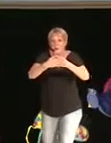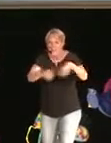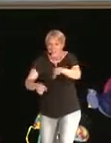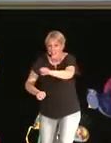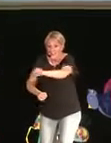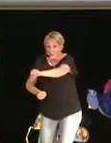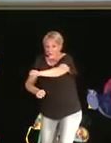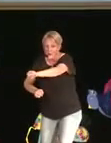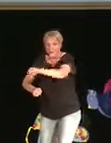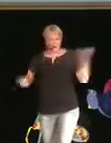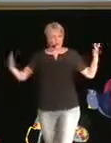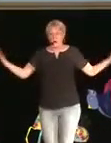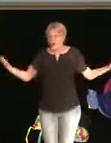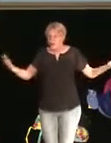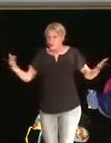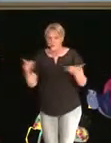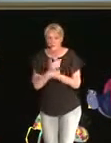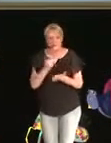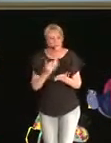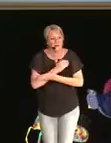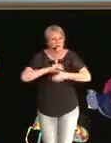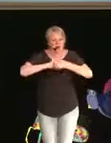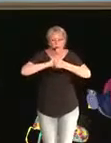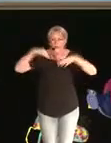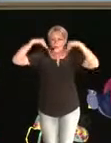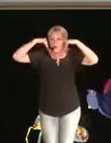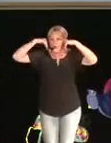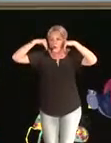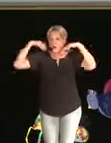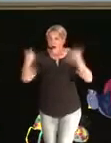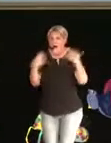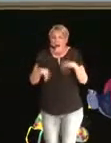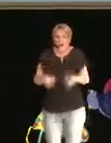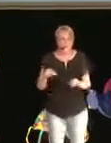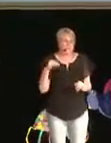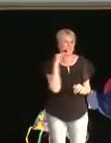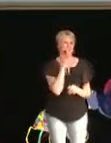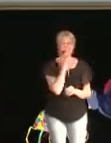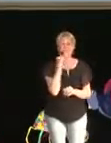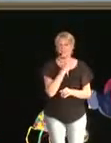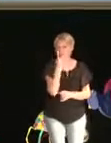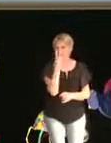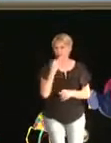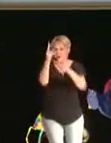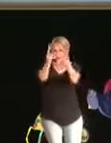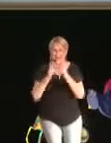porte, il ouvre la porte d'un coup, il lui dit, ben, qu'est-ce qui se passe, mon ami le cochon? Oh, il lui dit, vite, vite, vite, c'est le loup, il